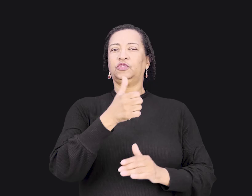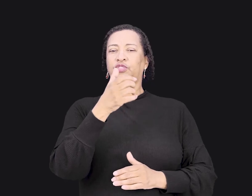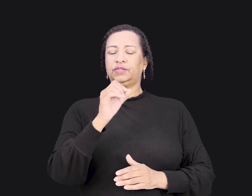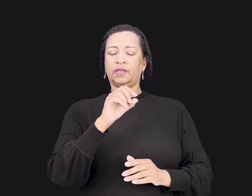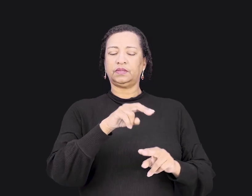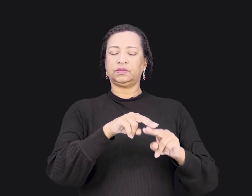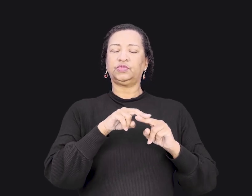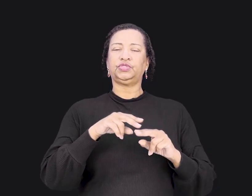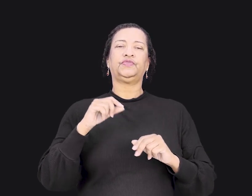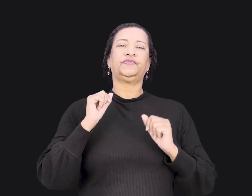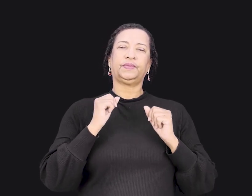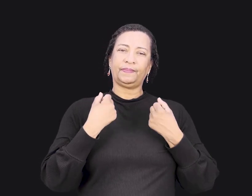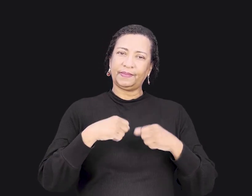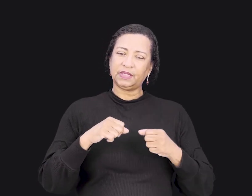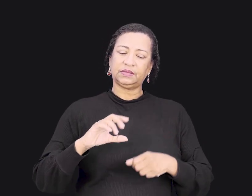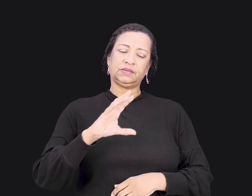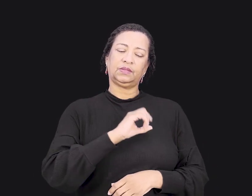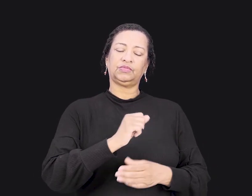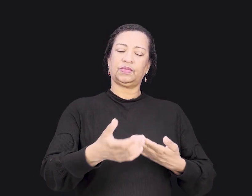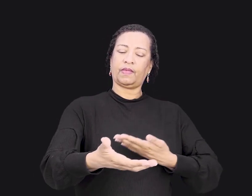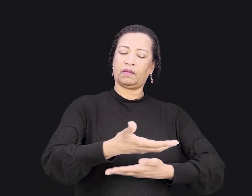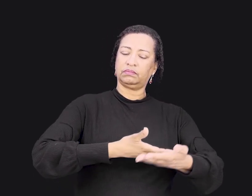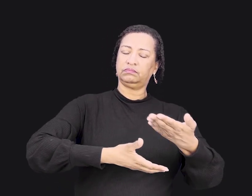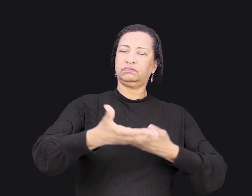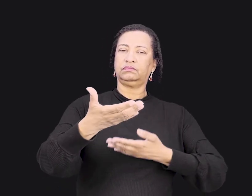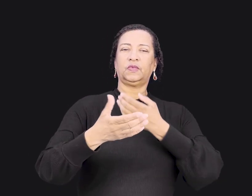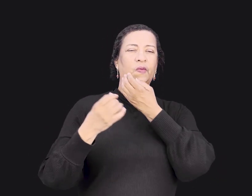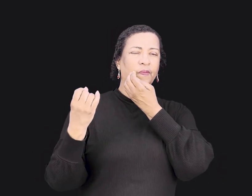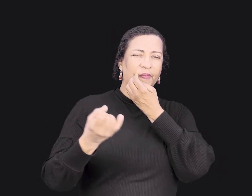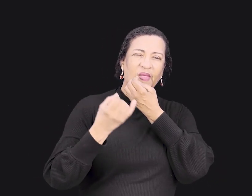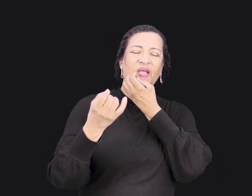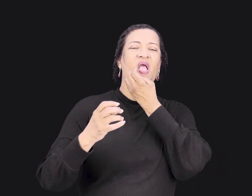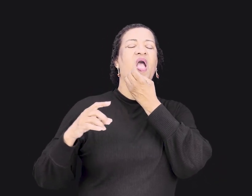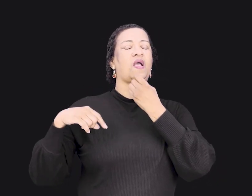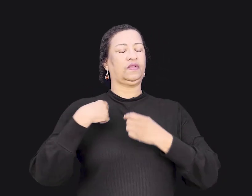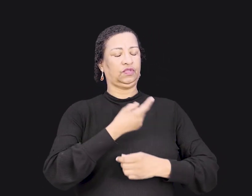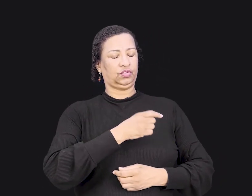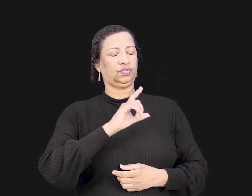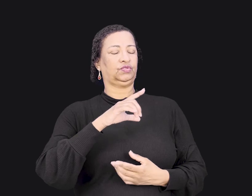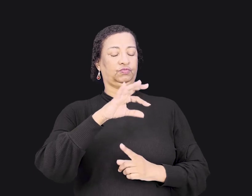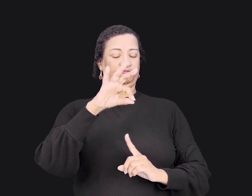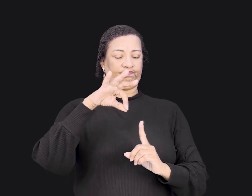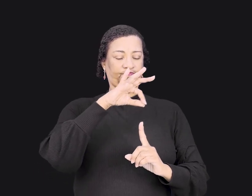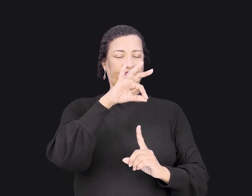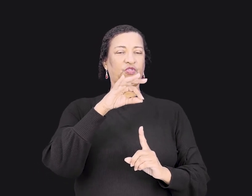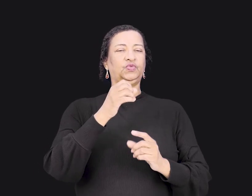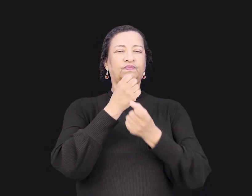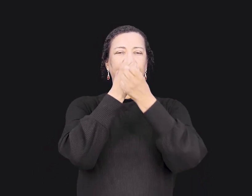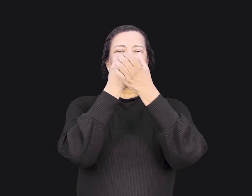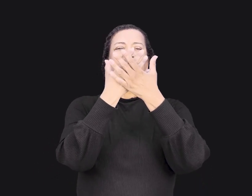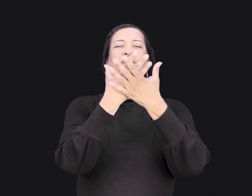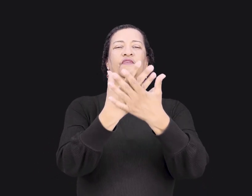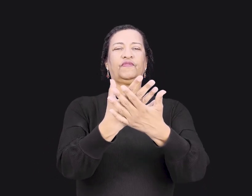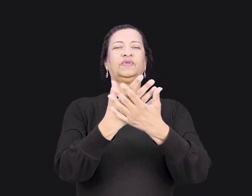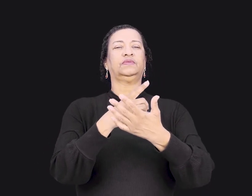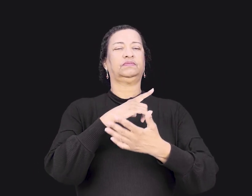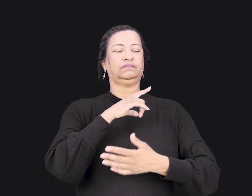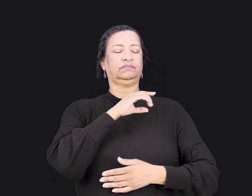outros. Ele diz que é absolutamente essencial que nossa carne e nosso espírito confessem o Espírito de Cristo, que é